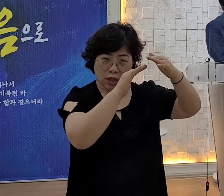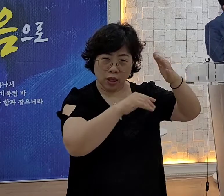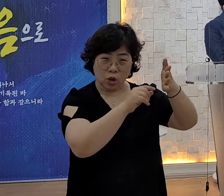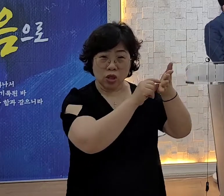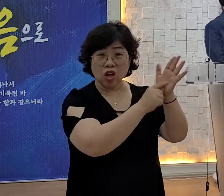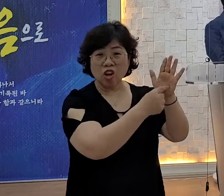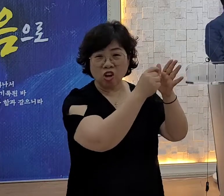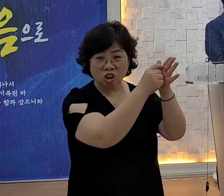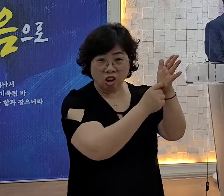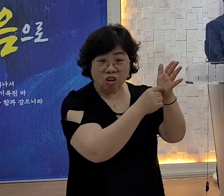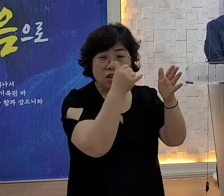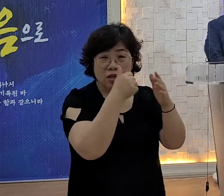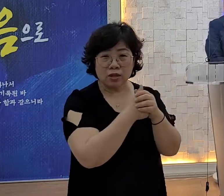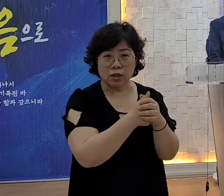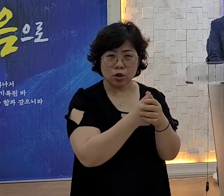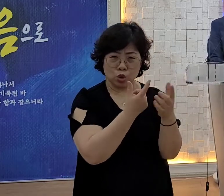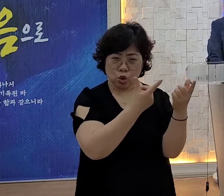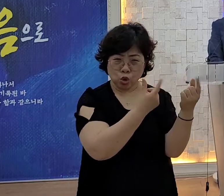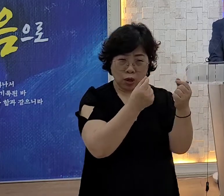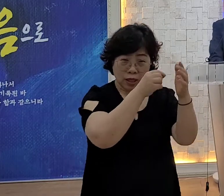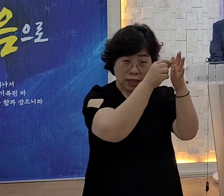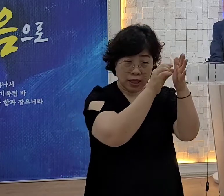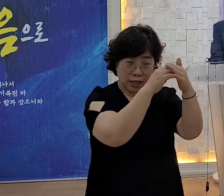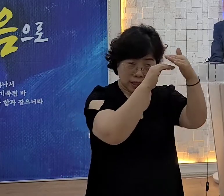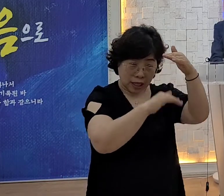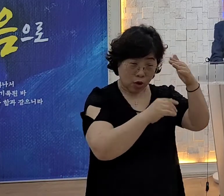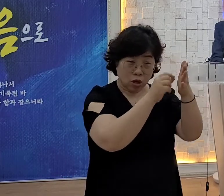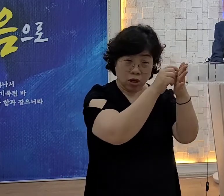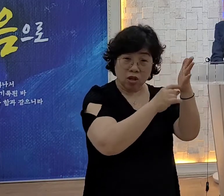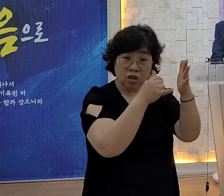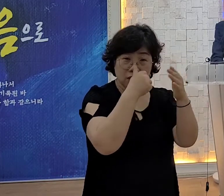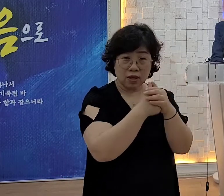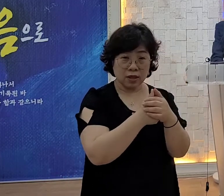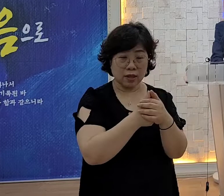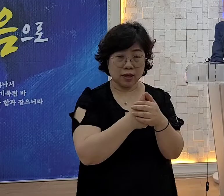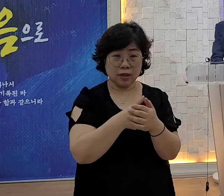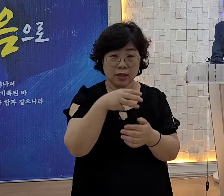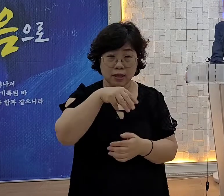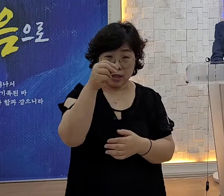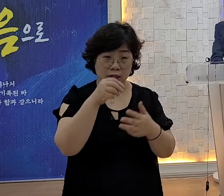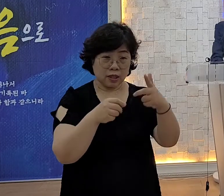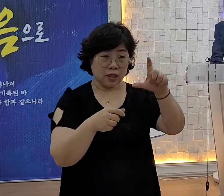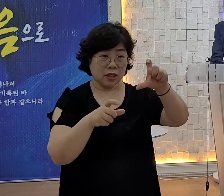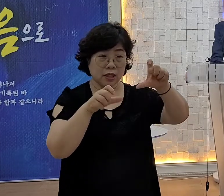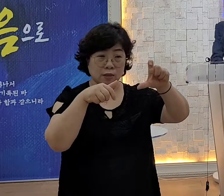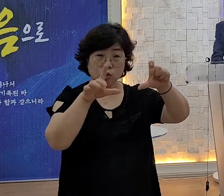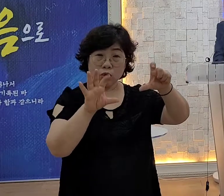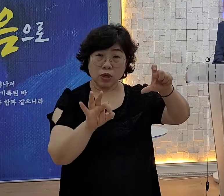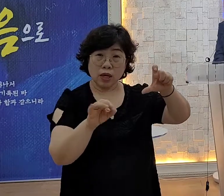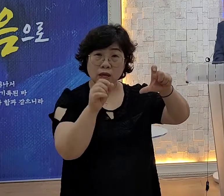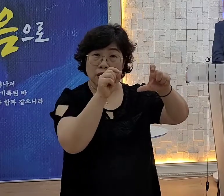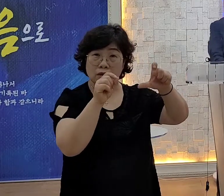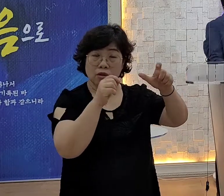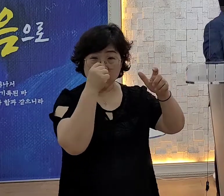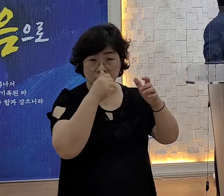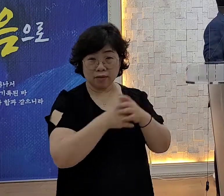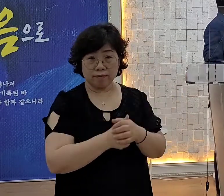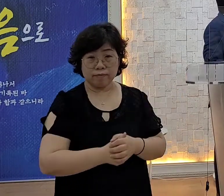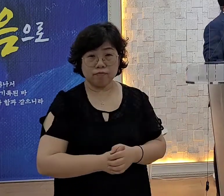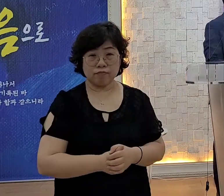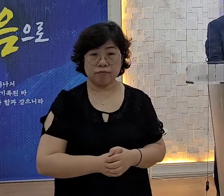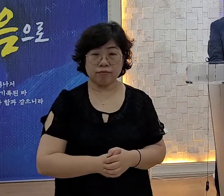15장에 이 똑같은 얘기가 나옵니다. 여러분 성경책 펴고 계시죠? 지금 이제 그래서